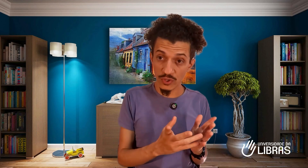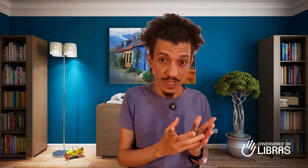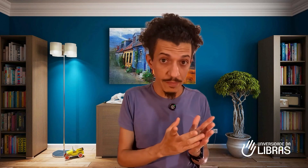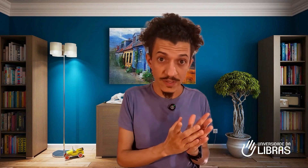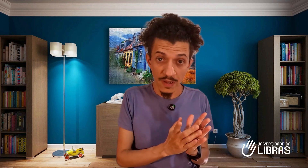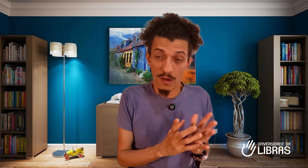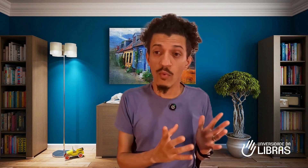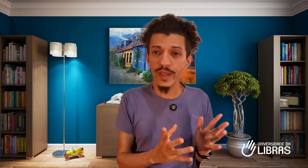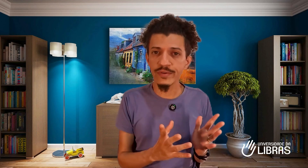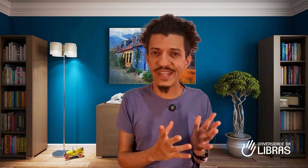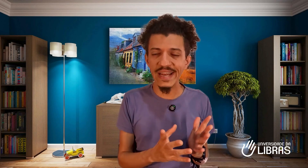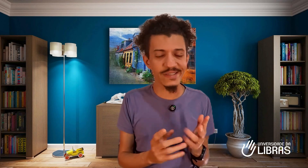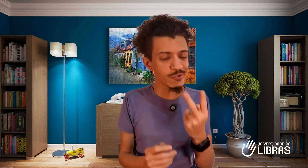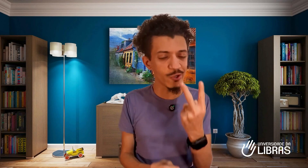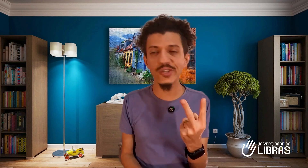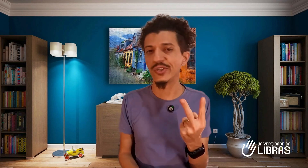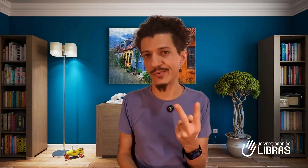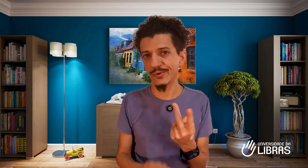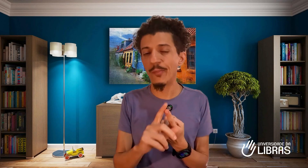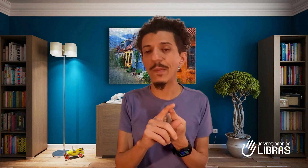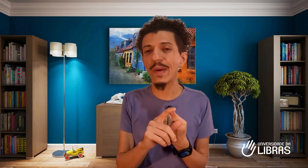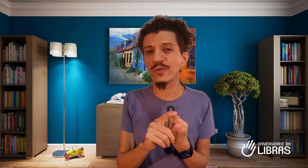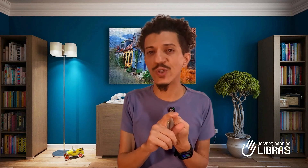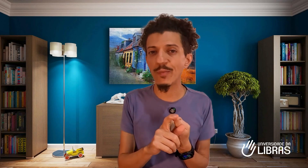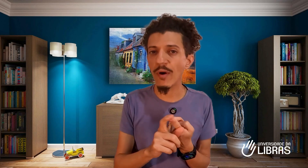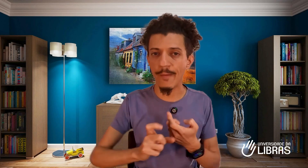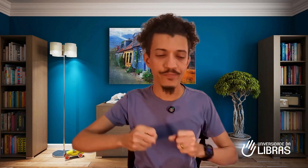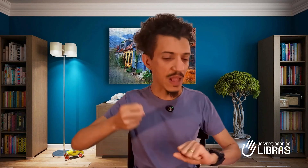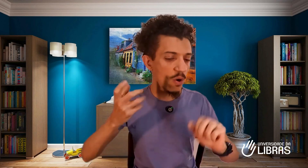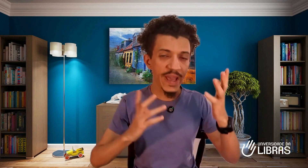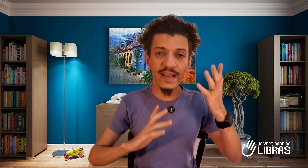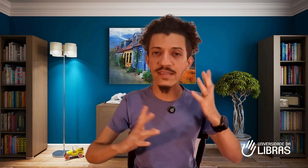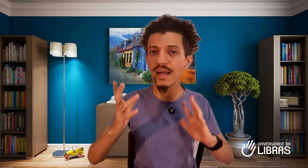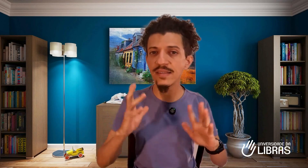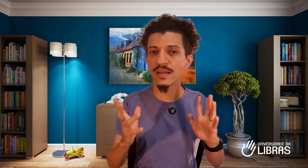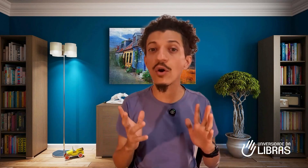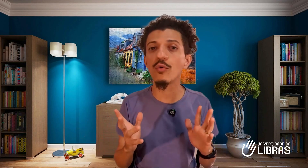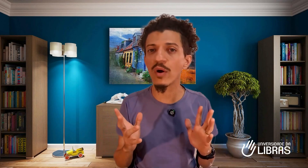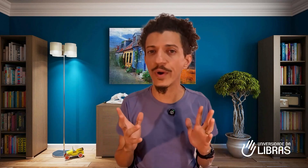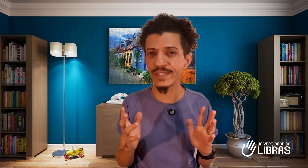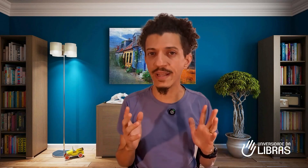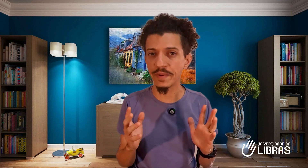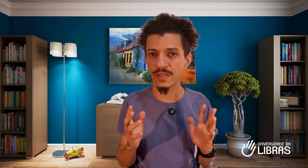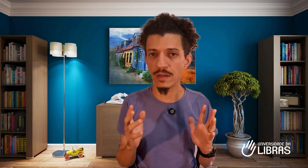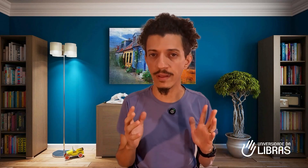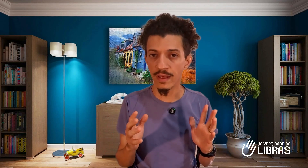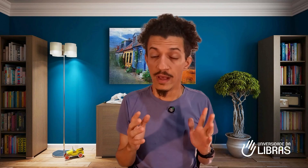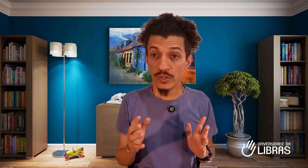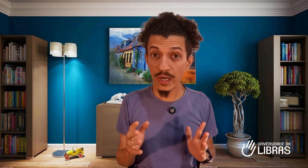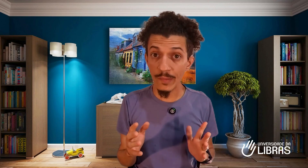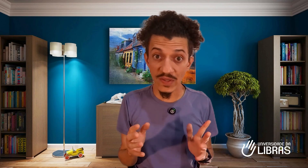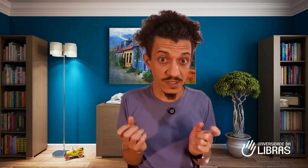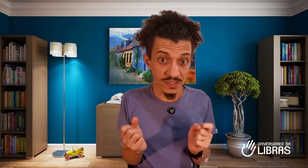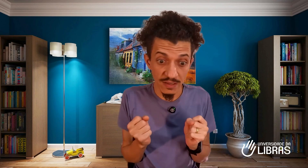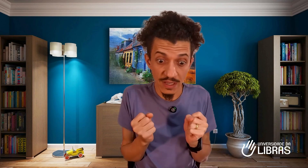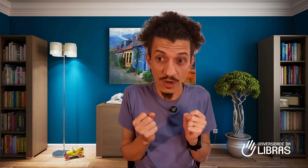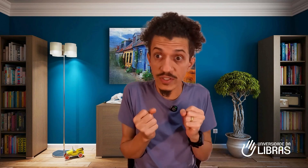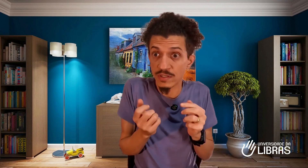Libras, muitos deles são de dois tipos. O primeiro tipo é alguém sinalizando alguma coisa em Libras ali. Só que a pessoa sinaliza o negócio de forma